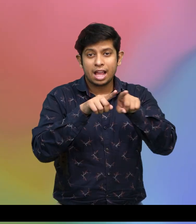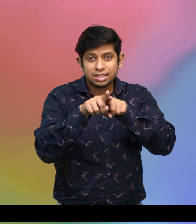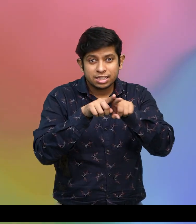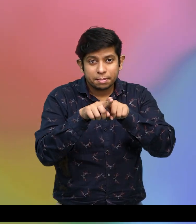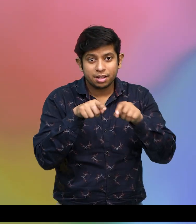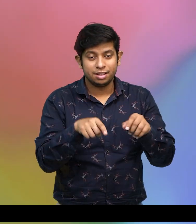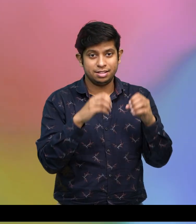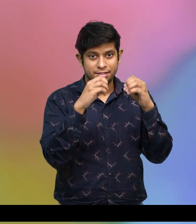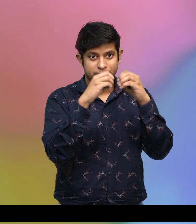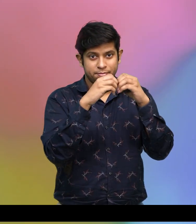ఉదాహరణలు